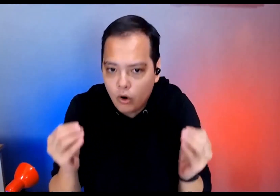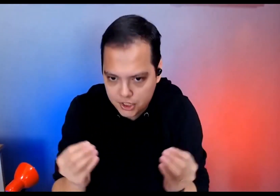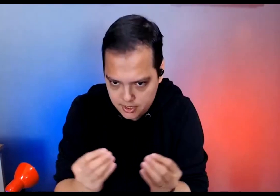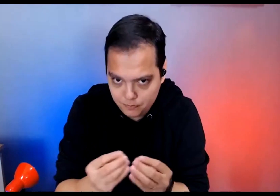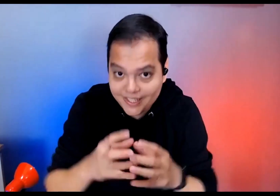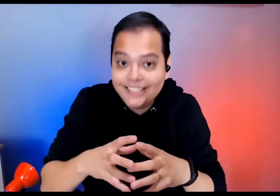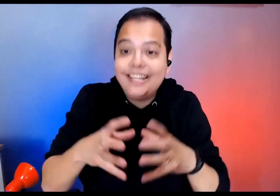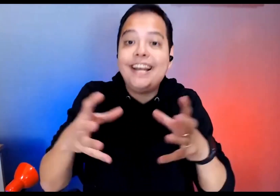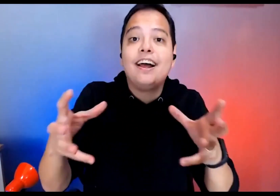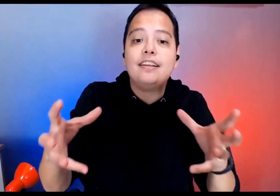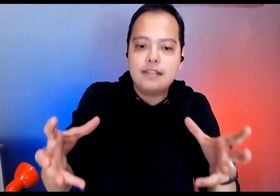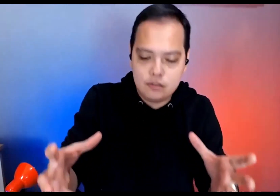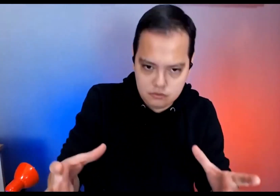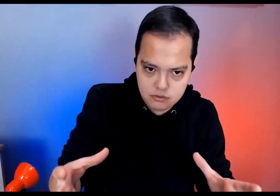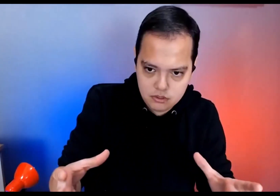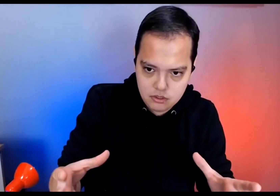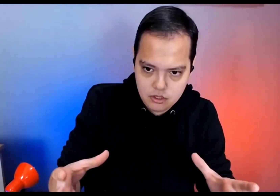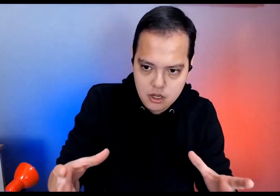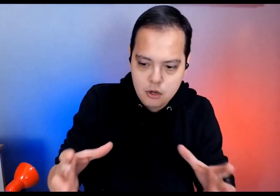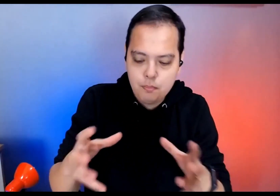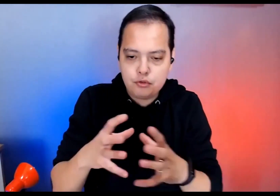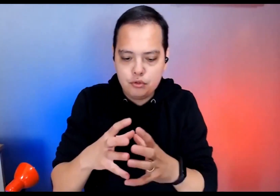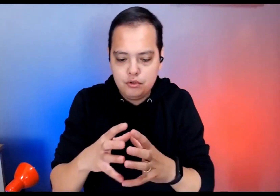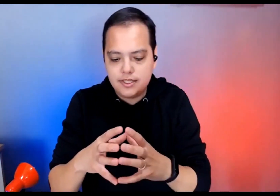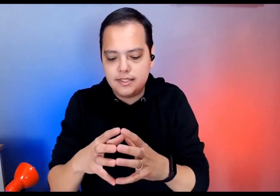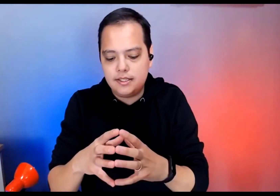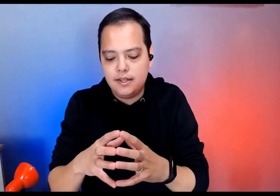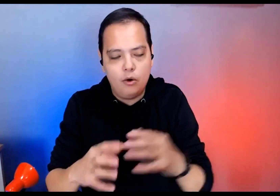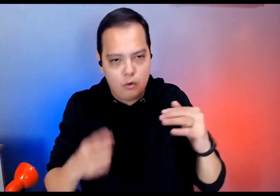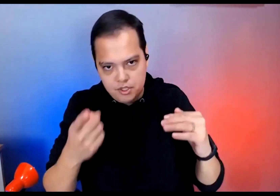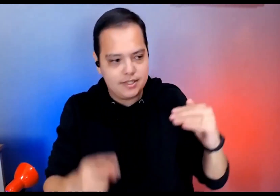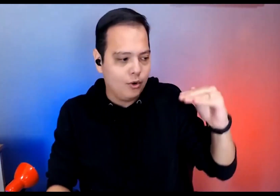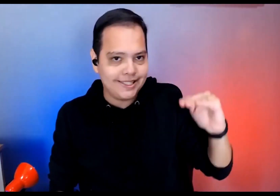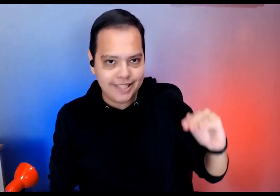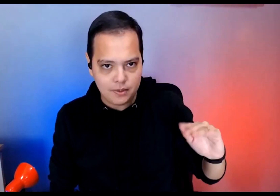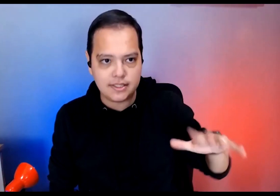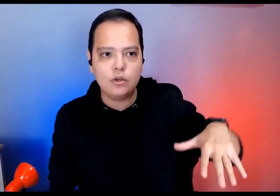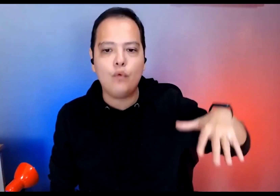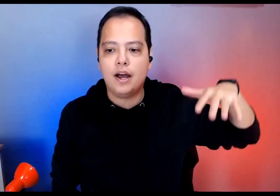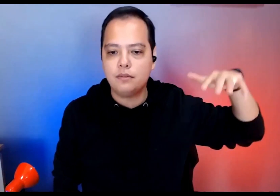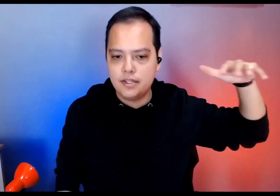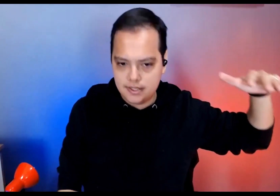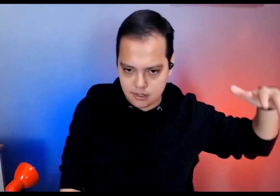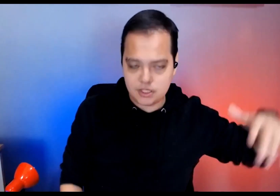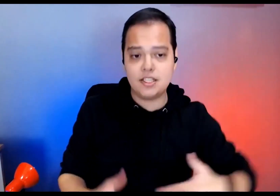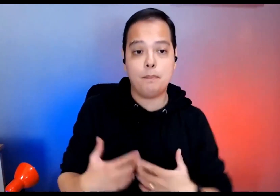pedagógica, generalizando para os surdos, assim, que, como eu disse, ou nasceram assim, ou ficaram desde cedo. Se você pega um surdo